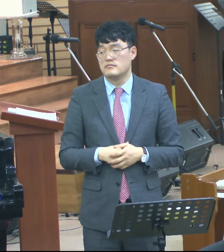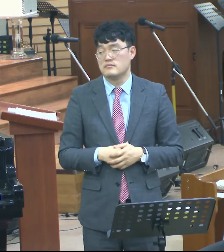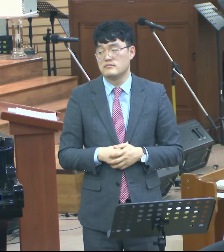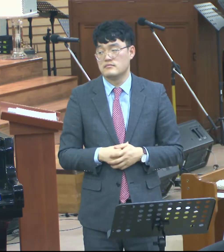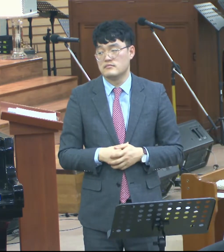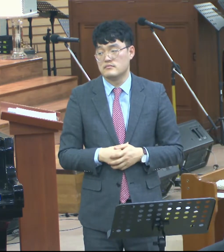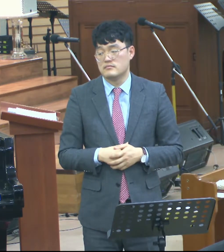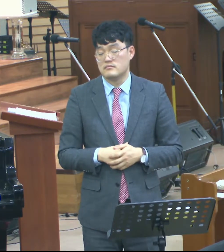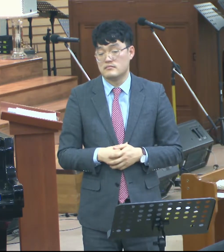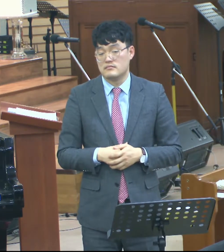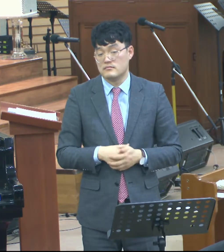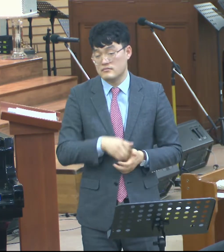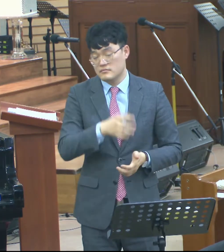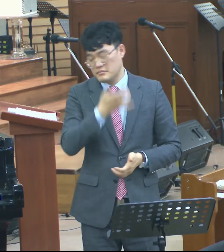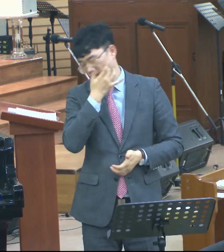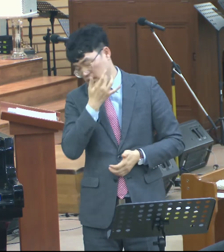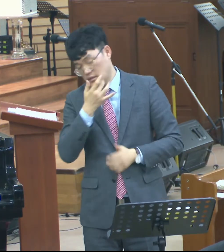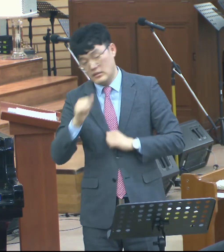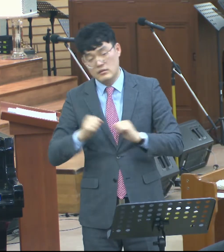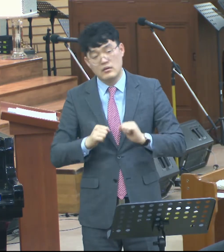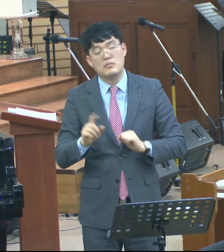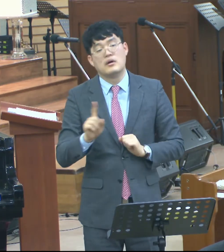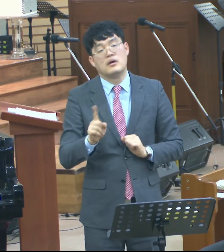그렇게 부끄럽게 행동하는 게 어디 있어요. 그런데 대부분